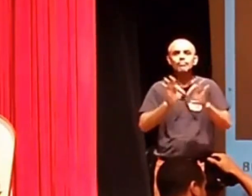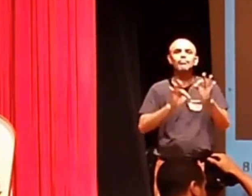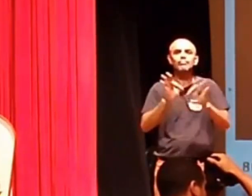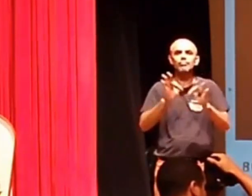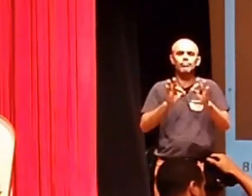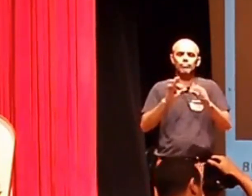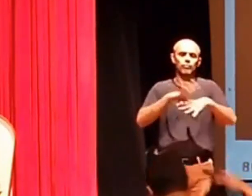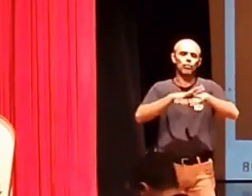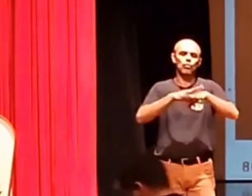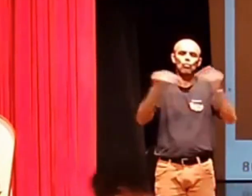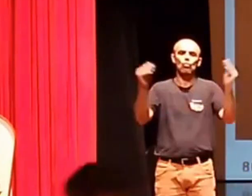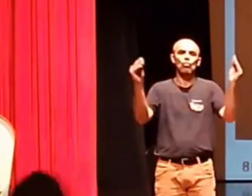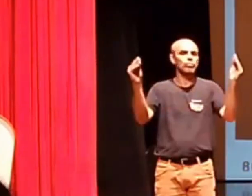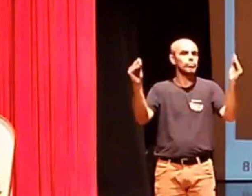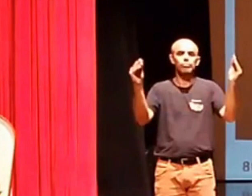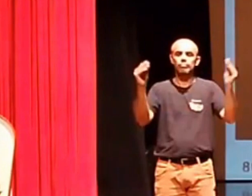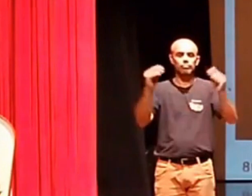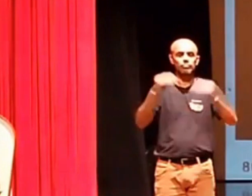normalmente ela desaparece.